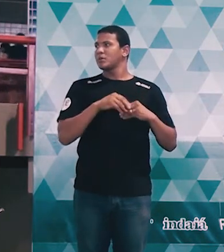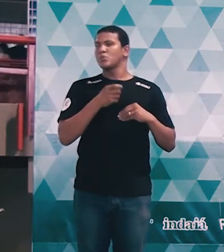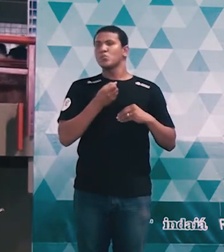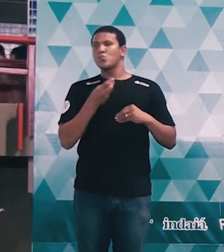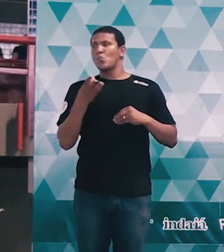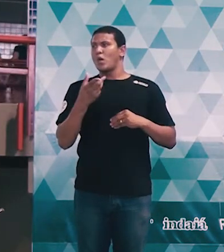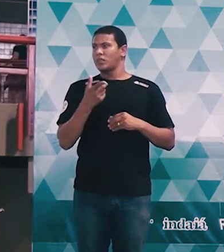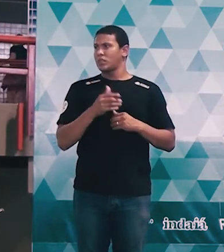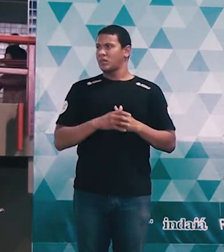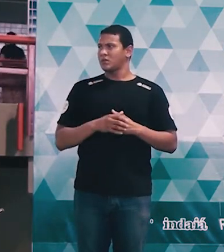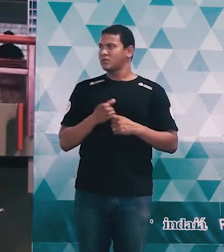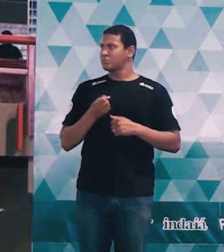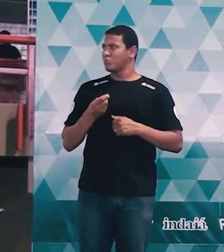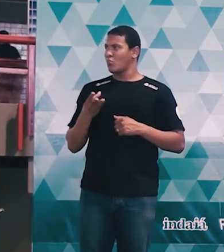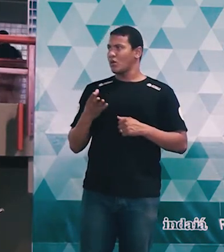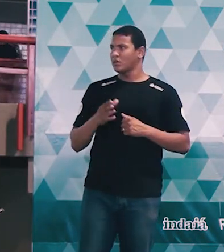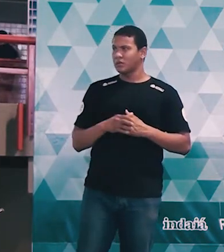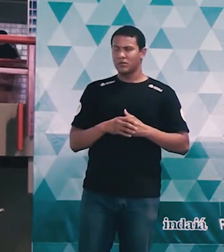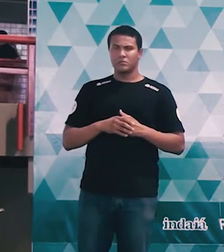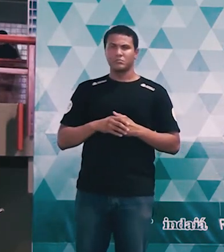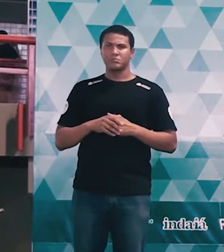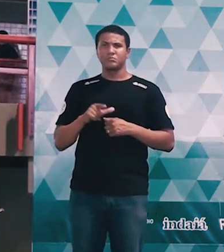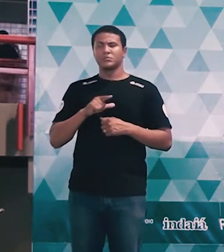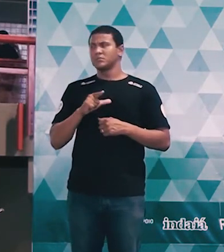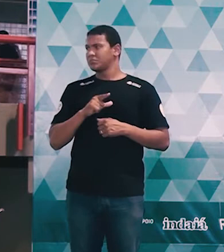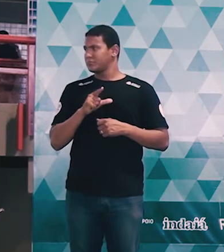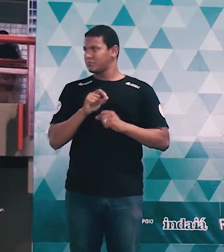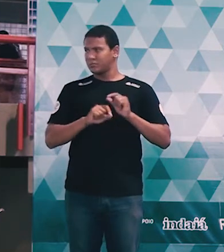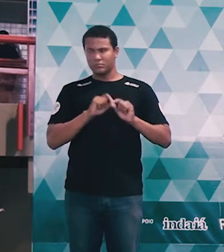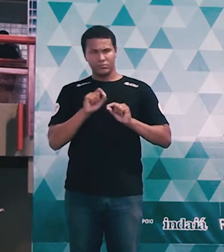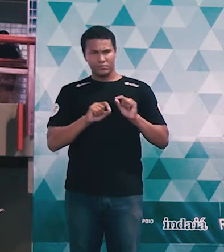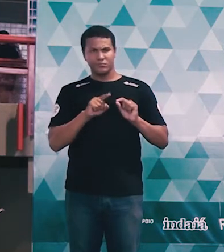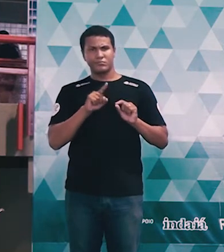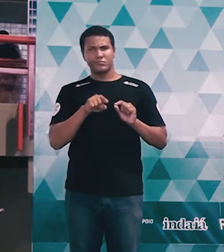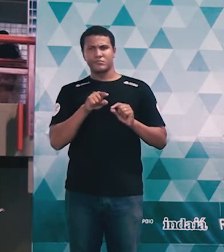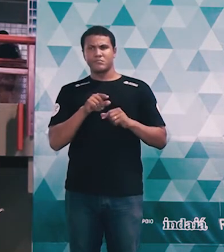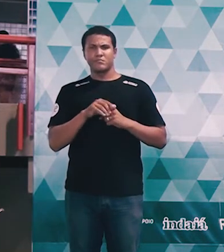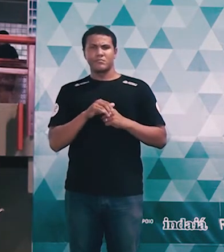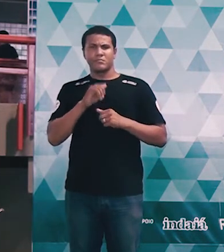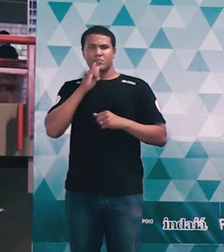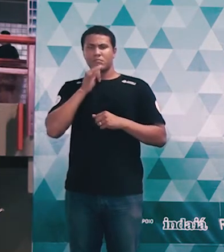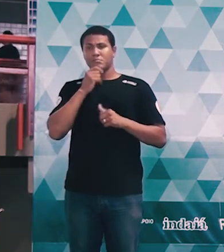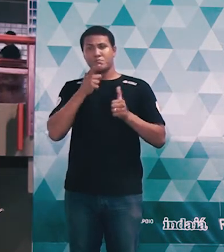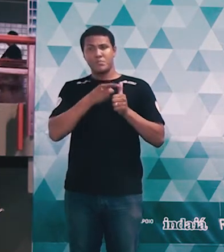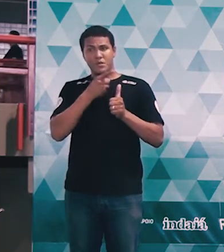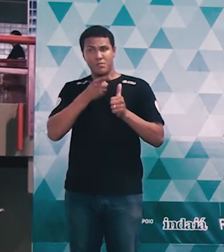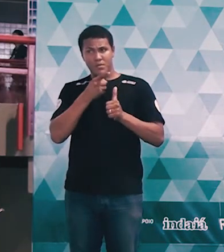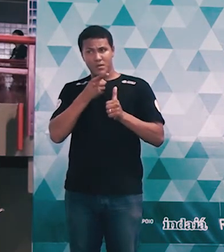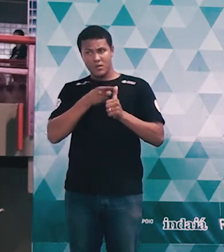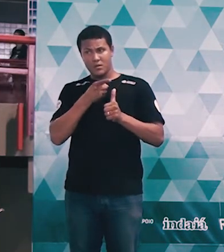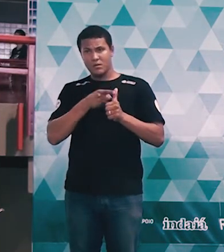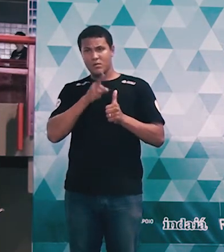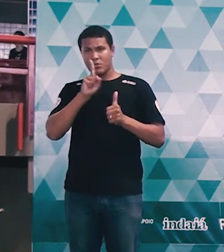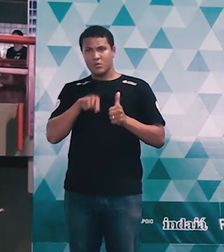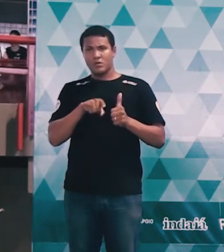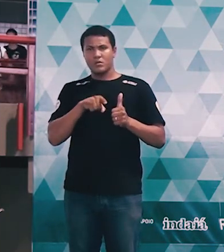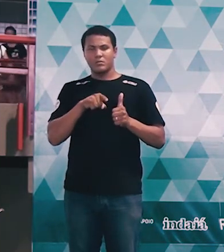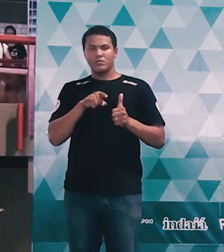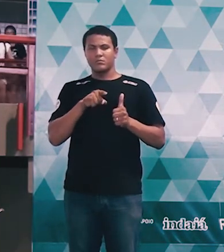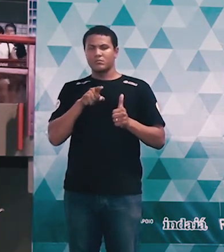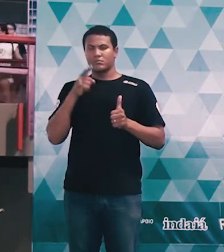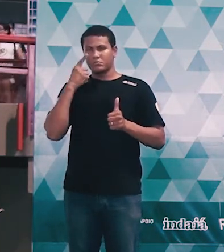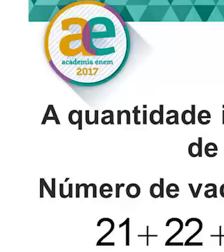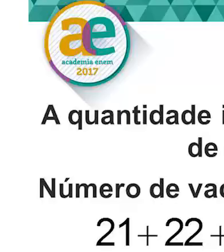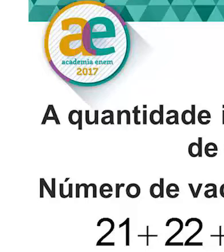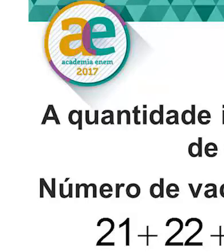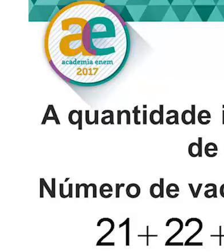Eu vou completar com quantas? Vou fazer o seguinte, ó. Eu vou primeiro, pessoal, colocar essa informação que está aqui. Isso está lá no